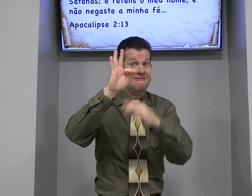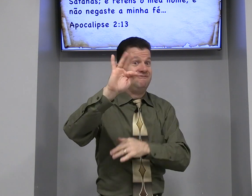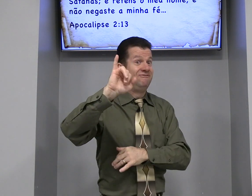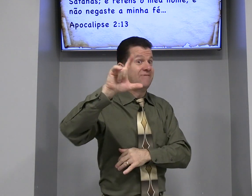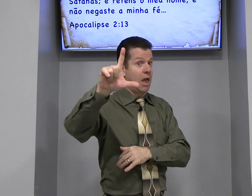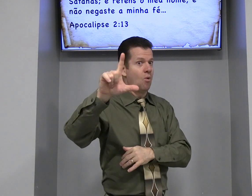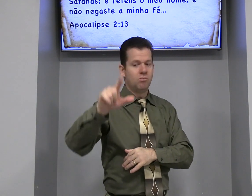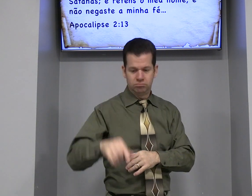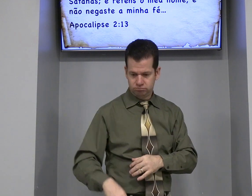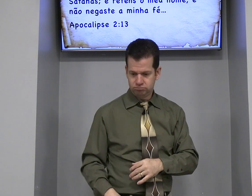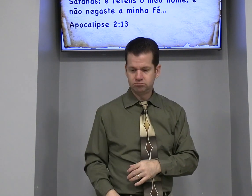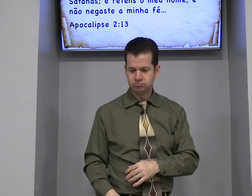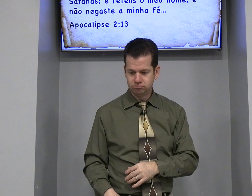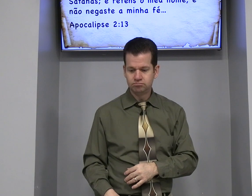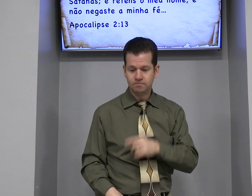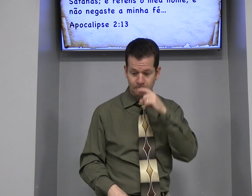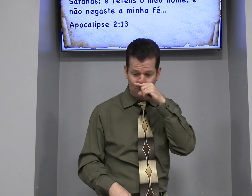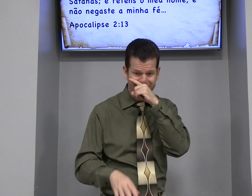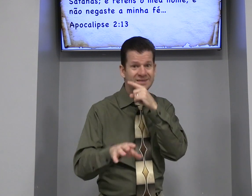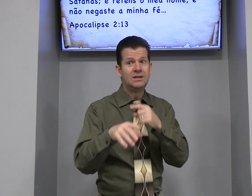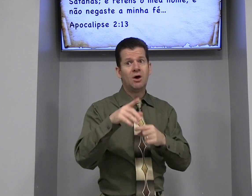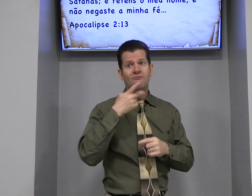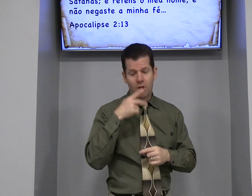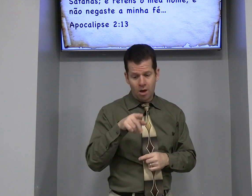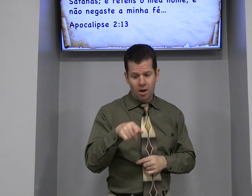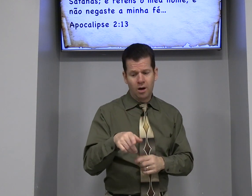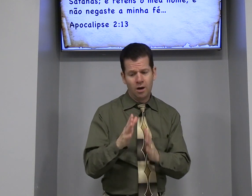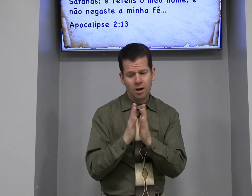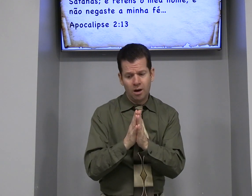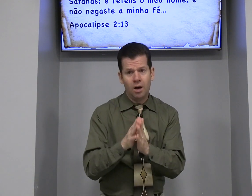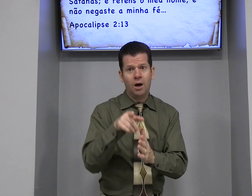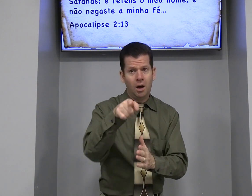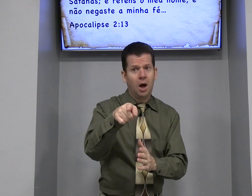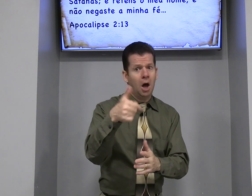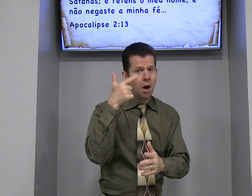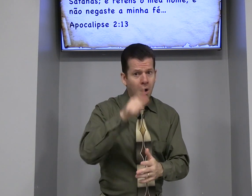ser fiel, ser fiéis.